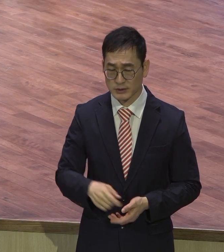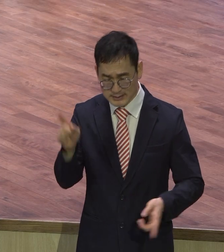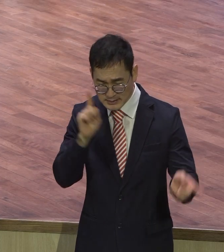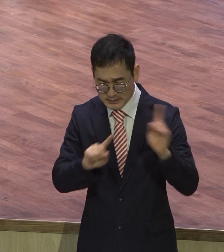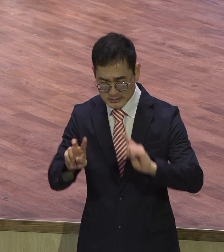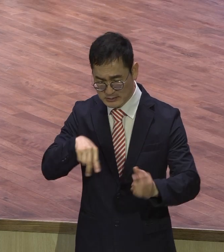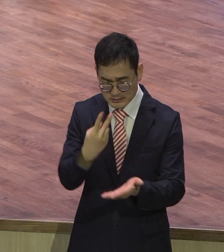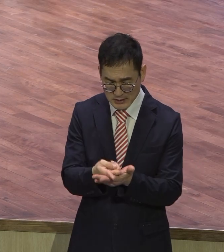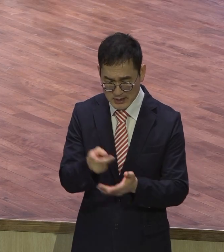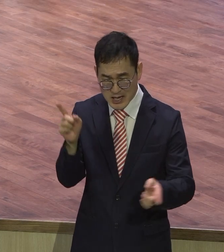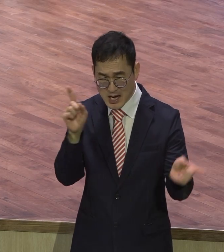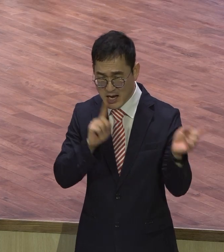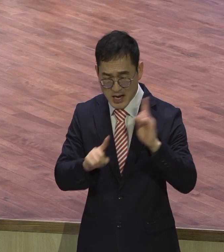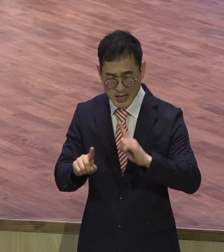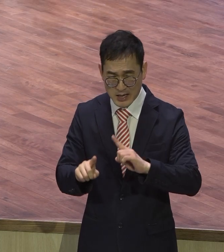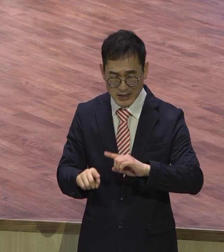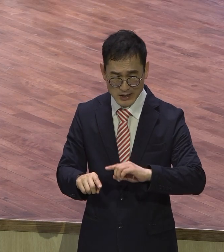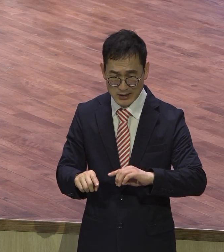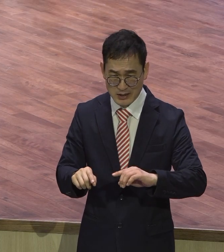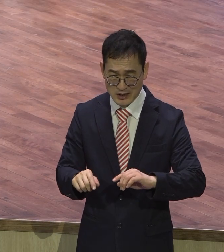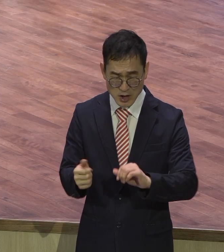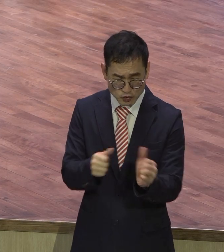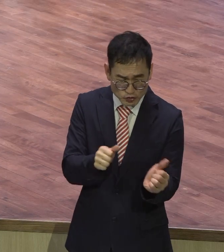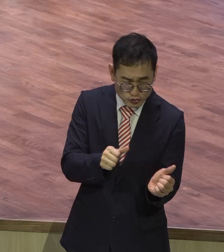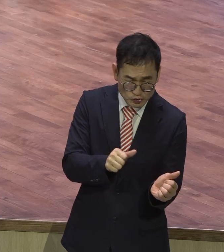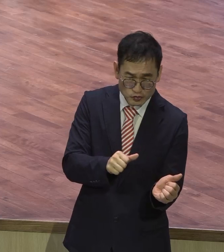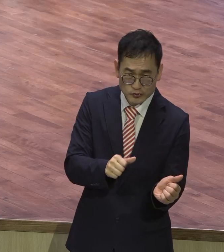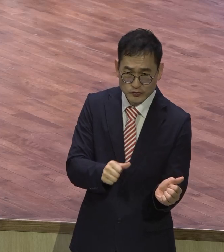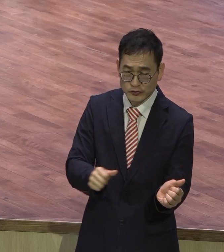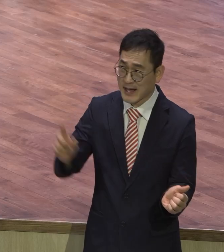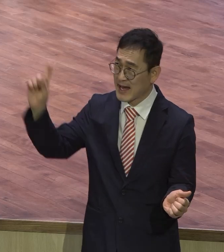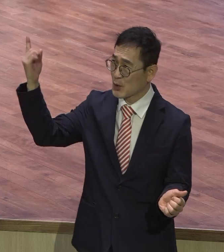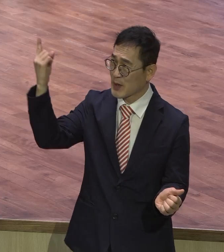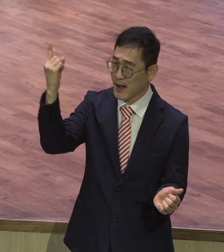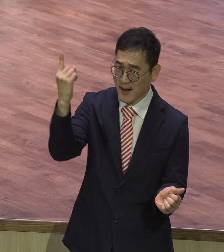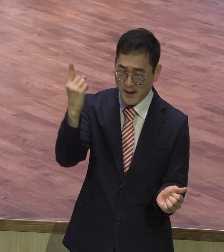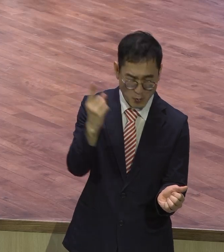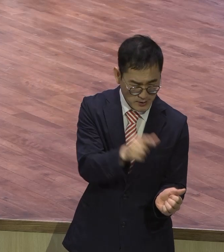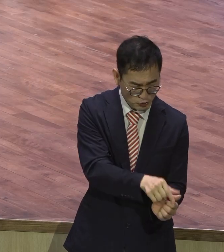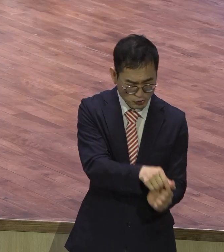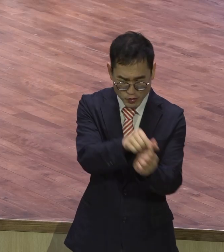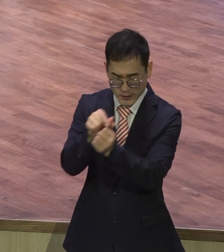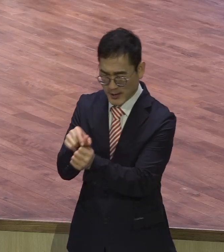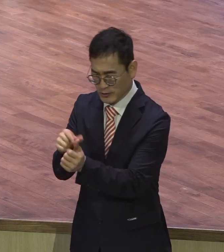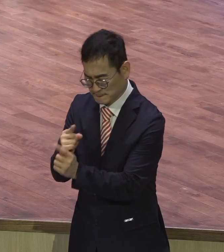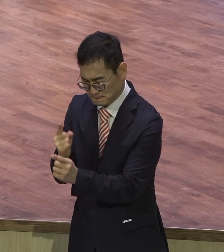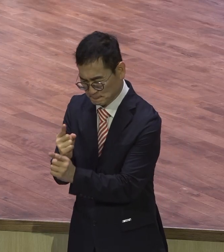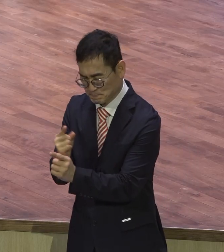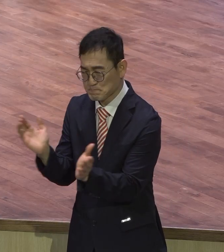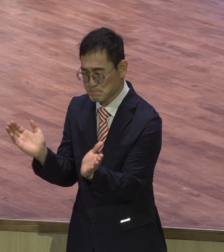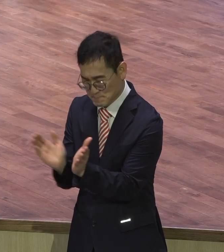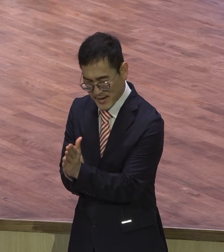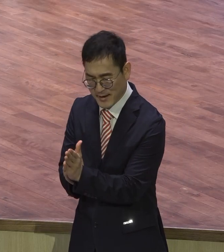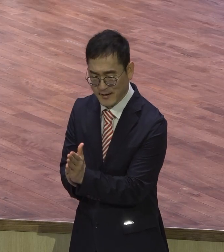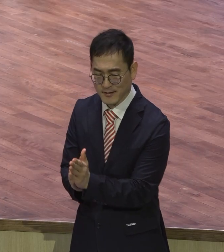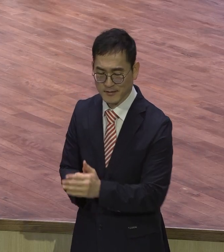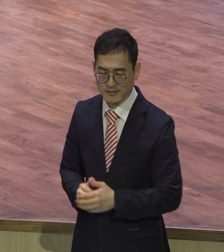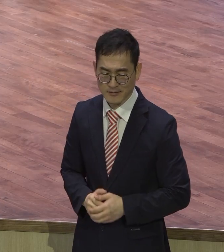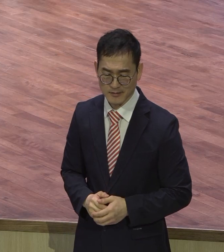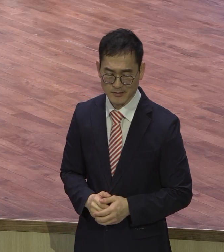막 헬리콥터 와가지고 퇴하가지고 우리 목사님 중에 한 분 그랬어요 넘어졌는데 헬리콥터 와가지고 퇴하가지고 병원 간데